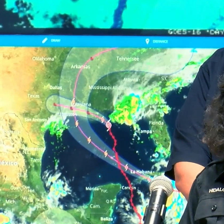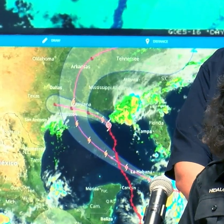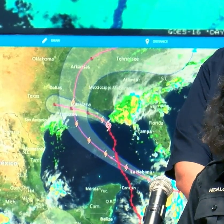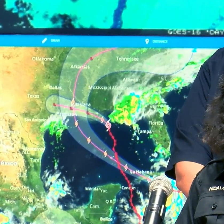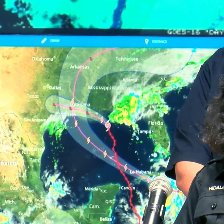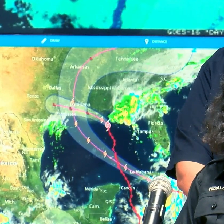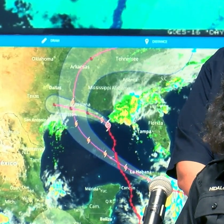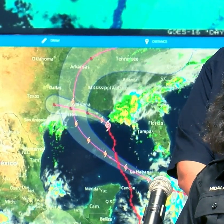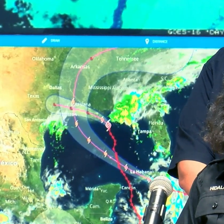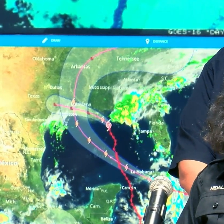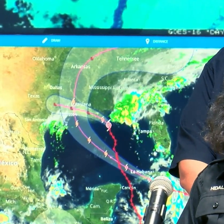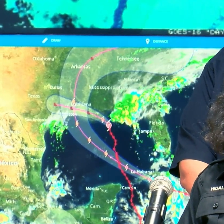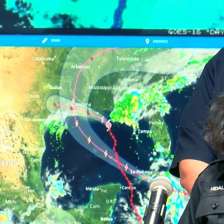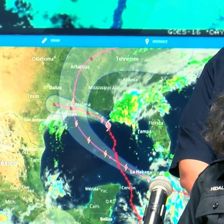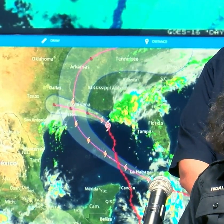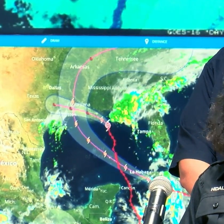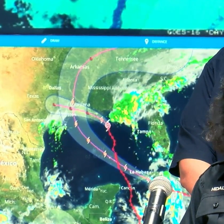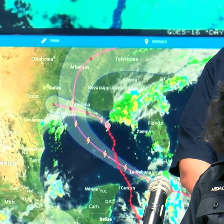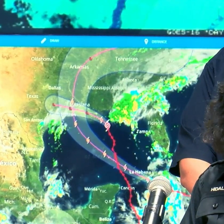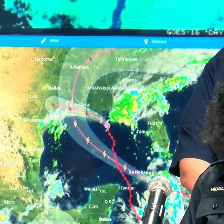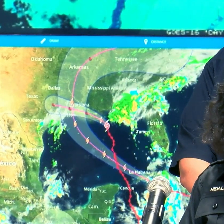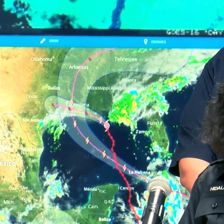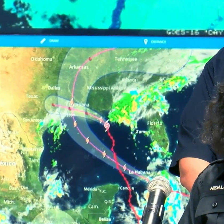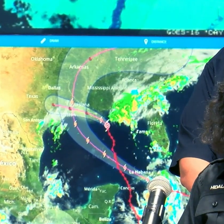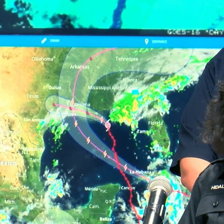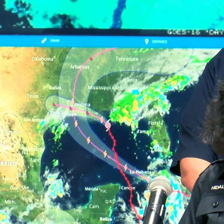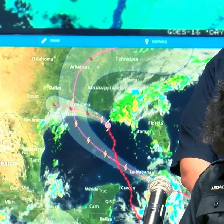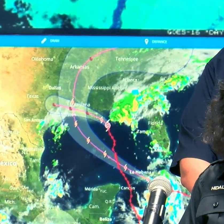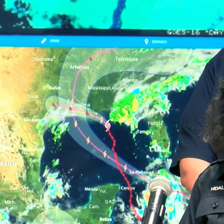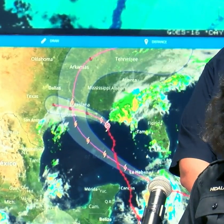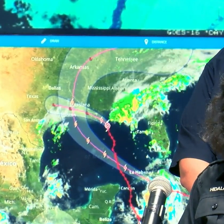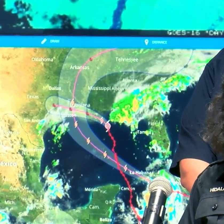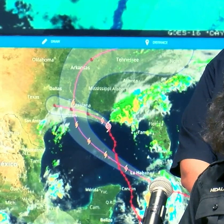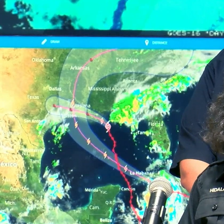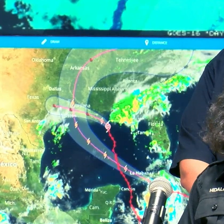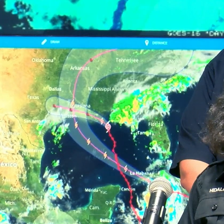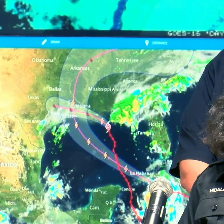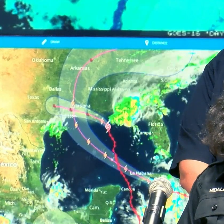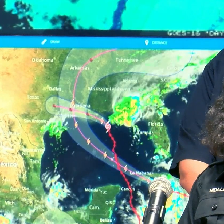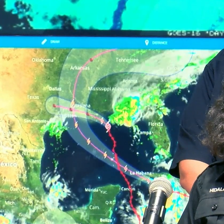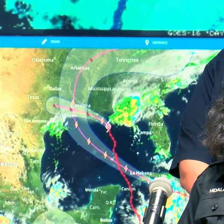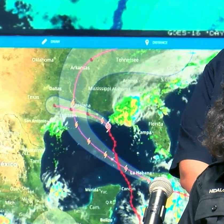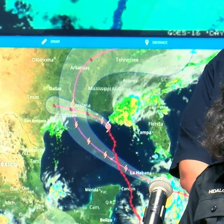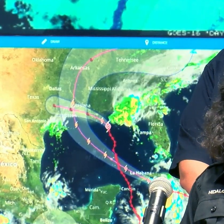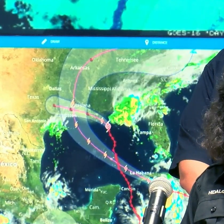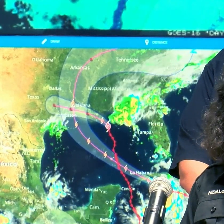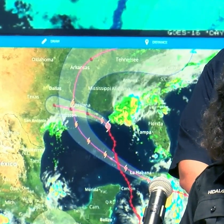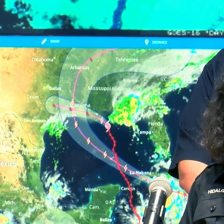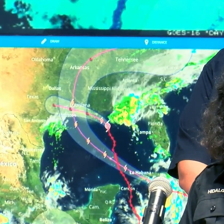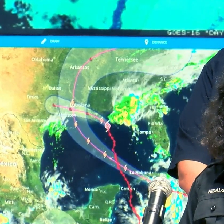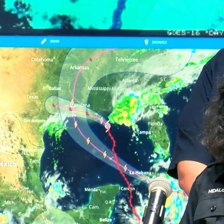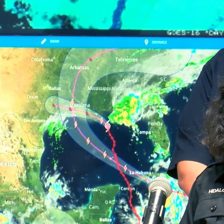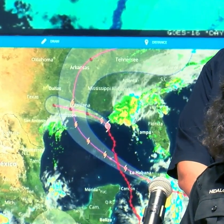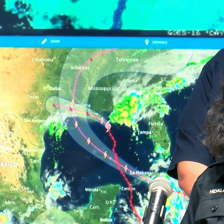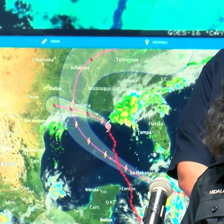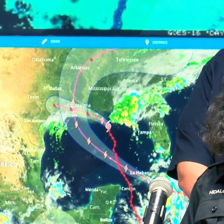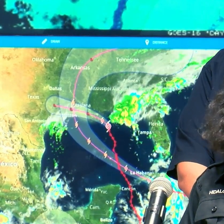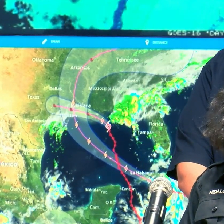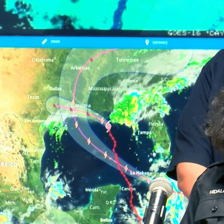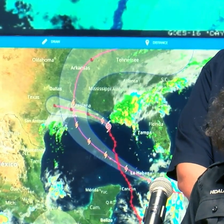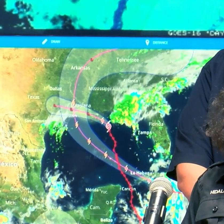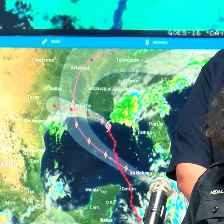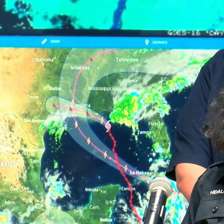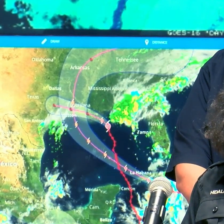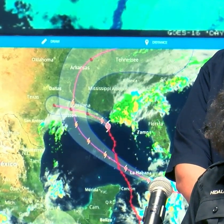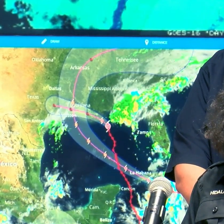es Allison, esta tormenta es Laura. No debemos intentar compararla ni basar